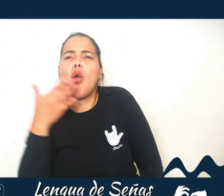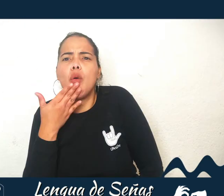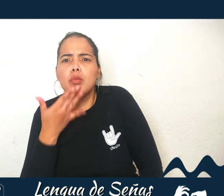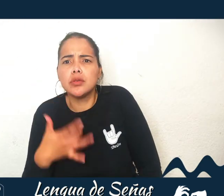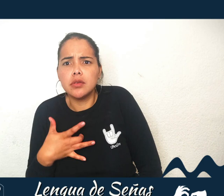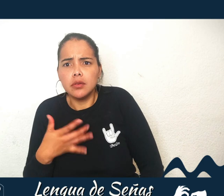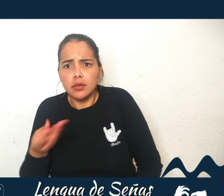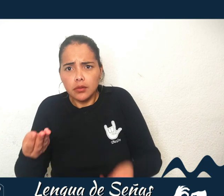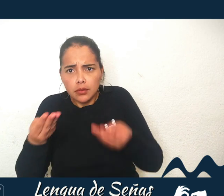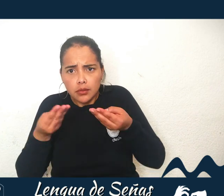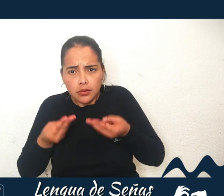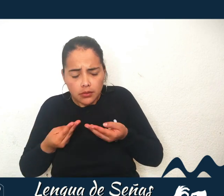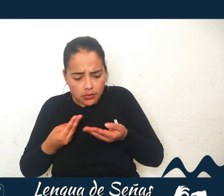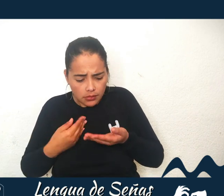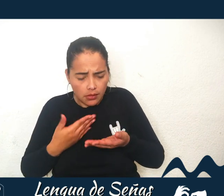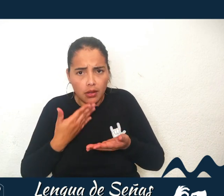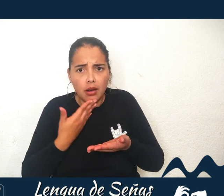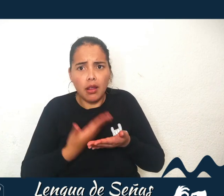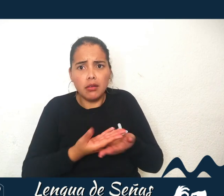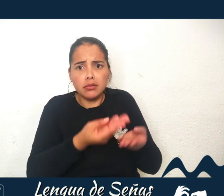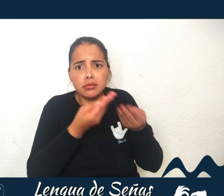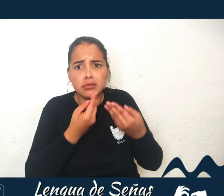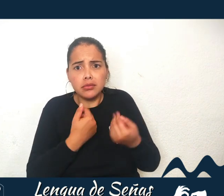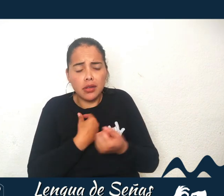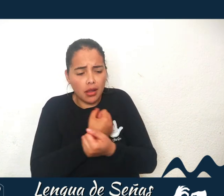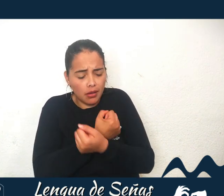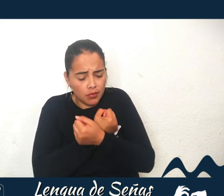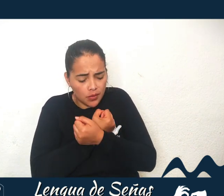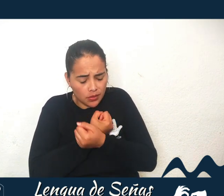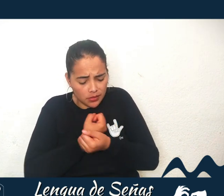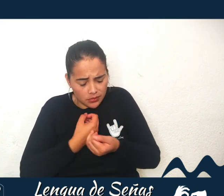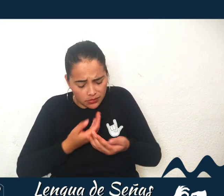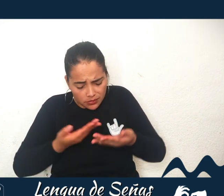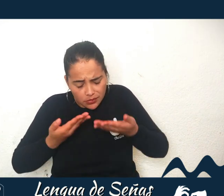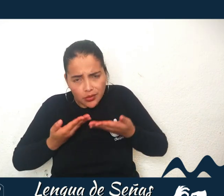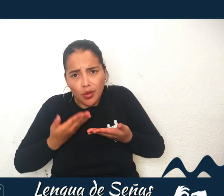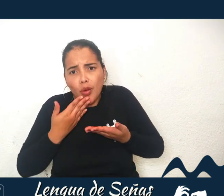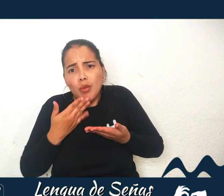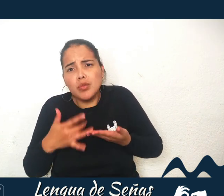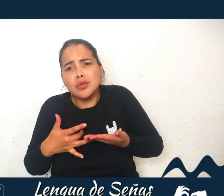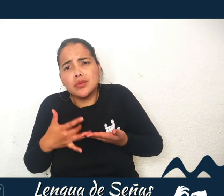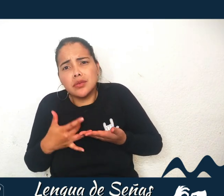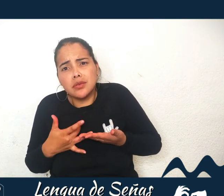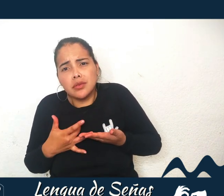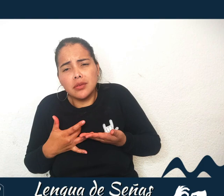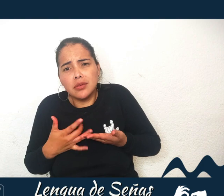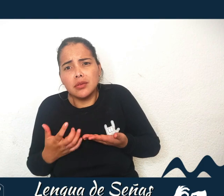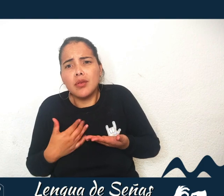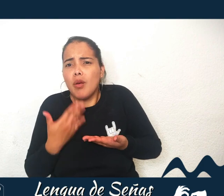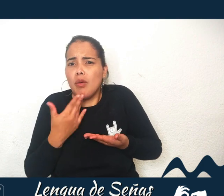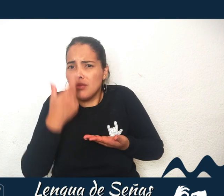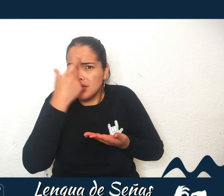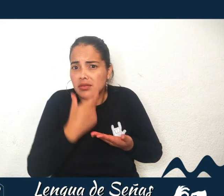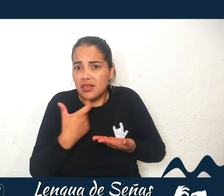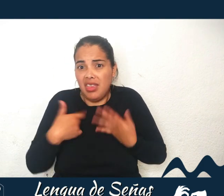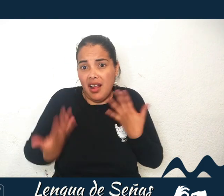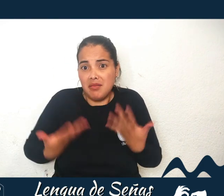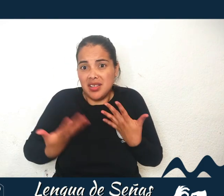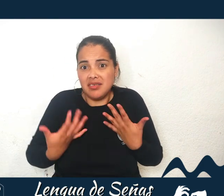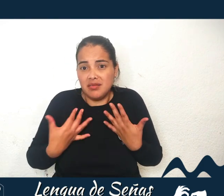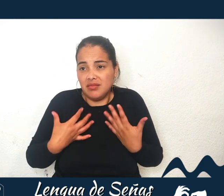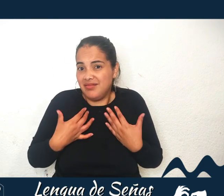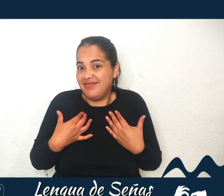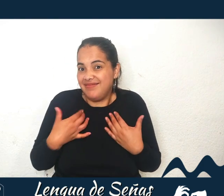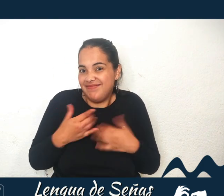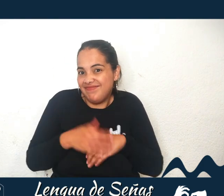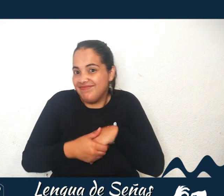al ver la buena voluntad y el amor de aquel que está dando, es recibido o percibido como la